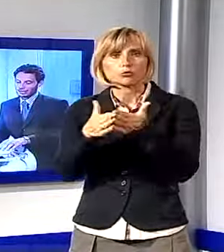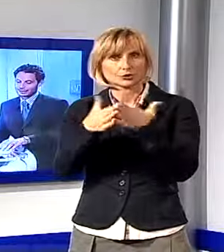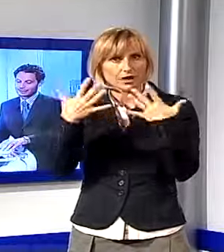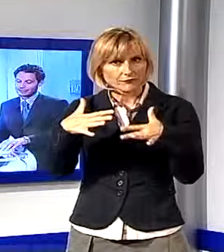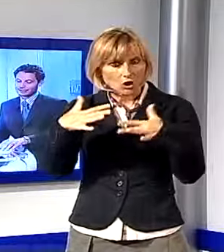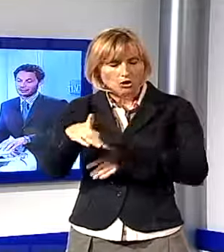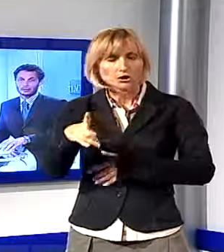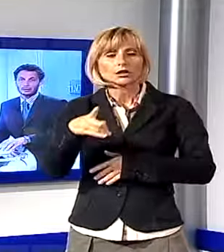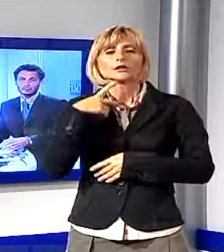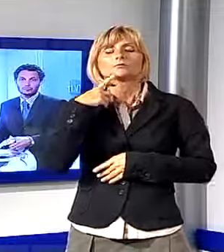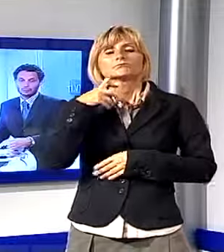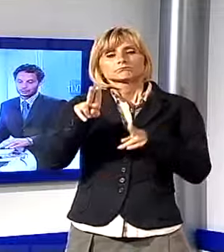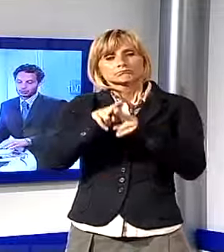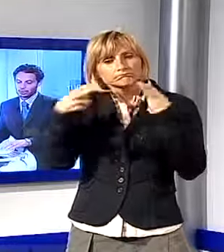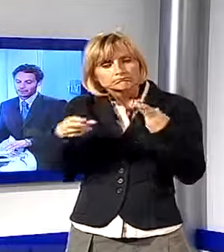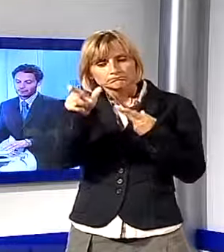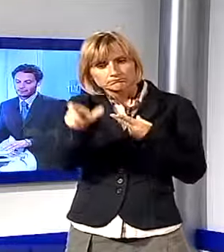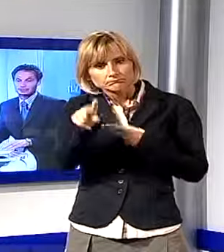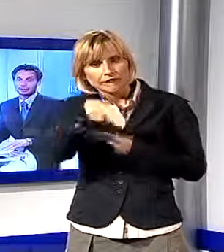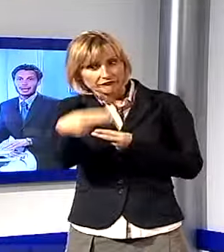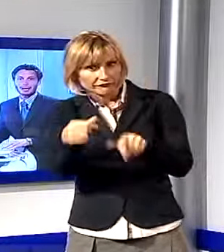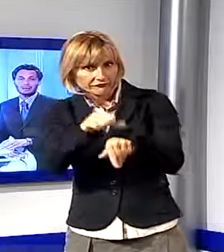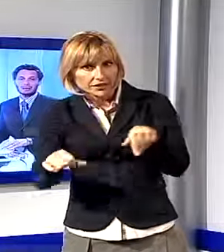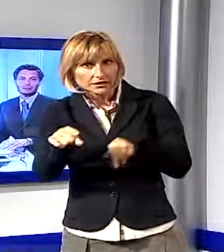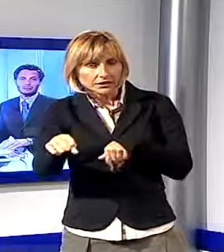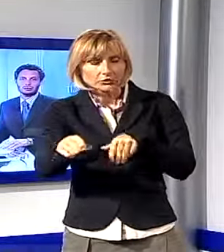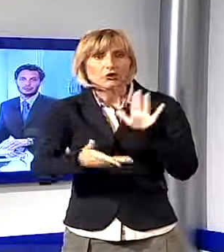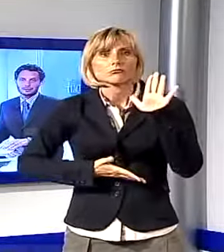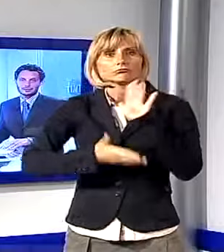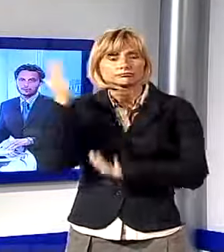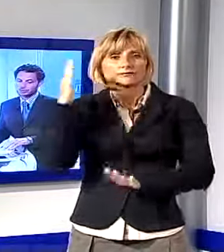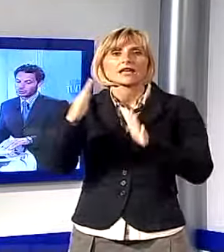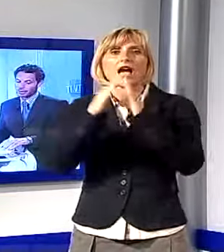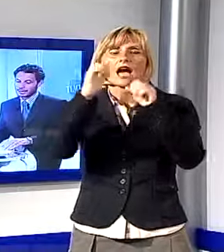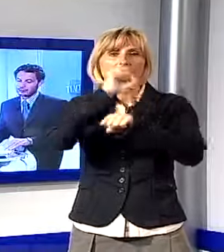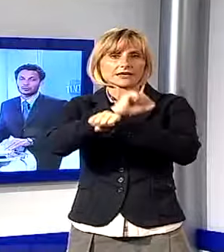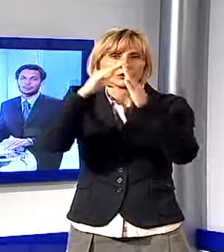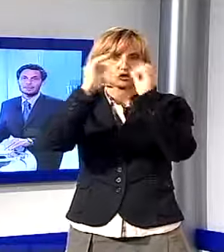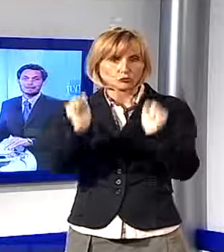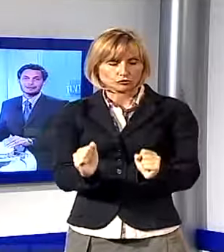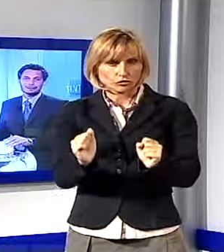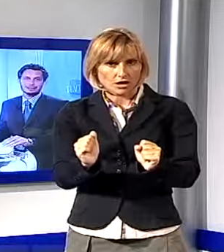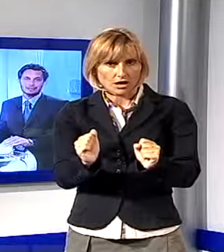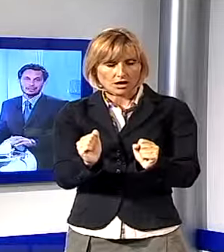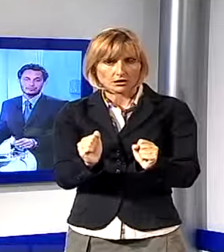Durante l'identificazione si è scoperto che il ferito era evaso dagli arresti domiciliari e così è scattato l'arresto